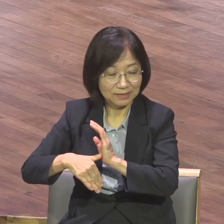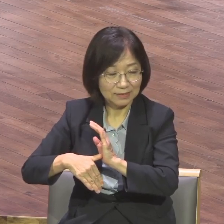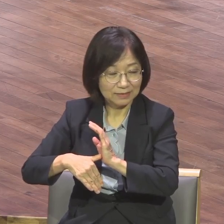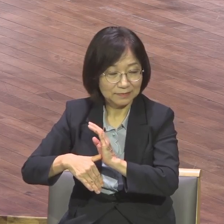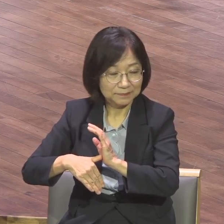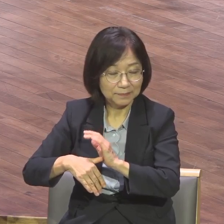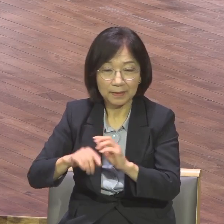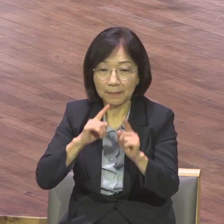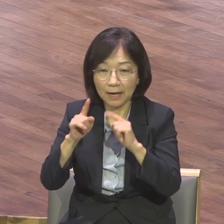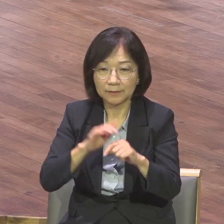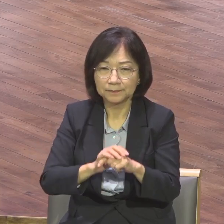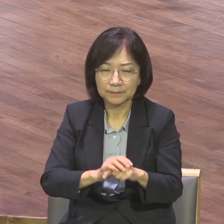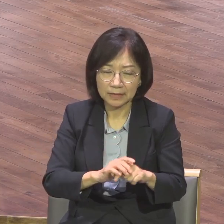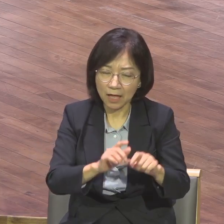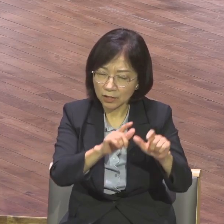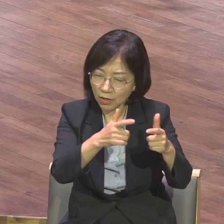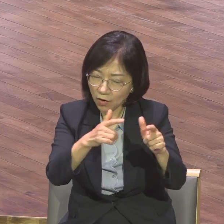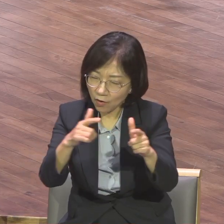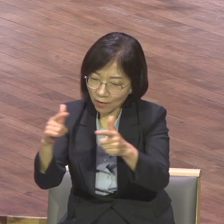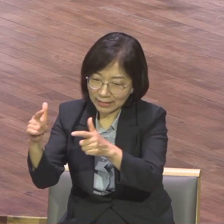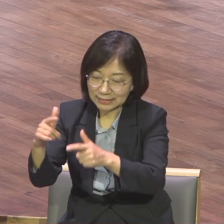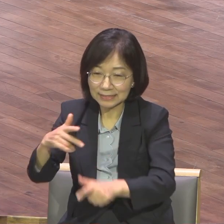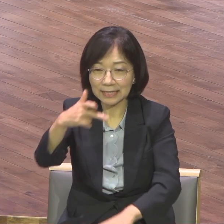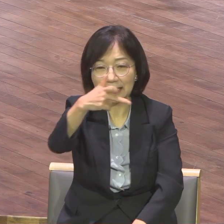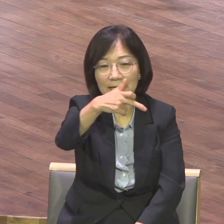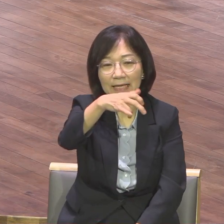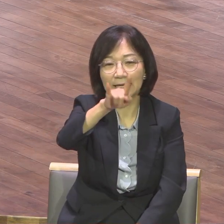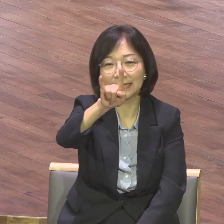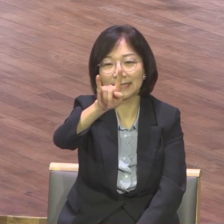형태의 캠프가 진행이 될 것입니다.